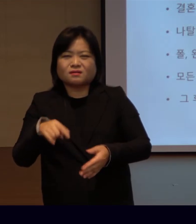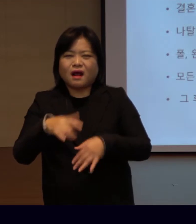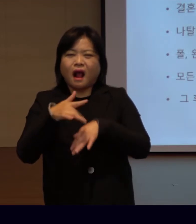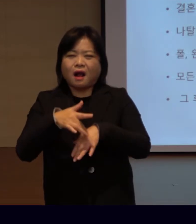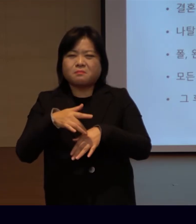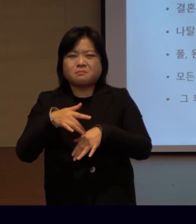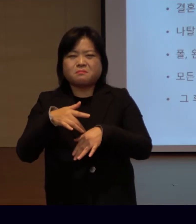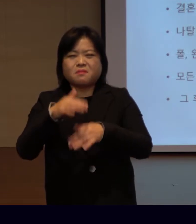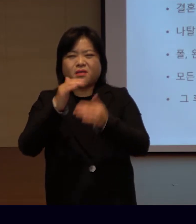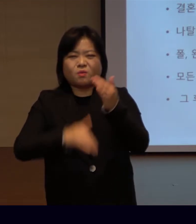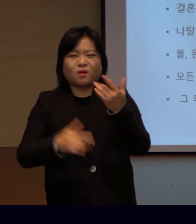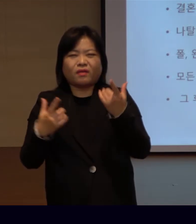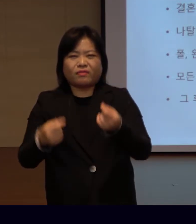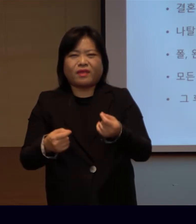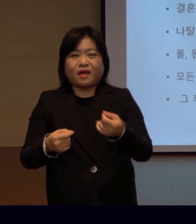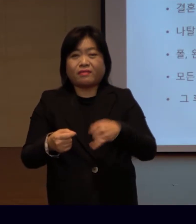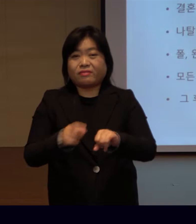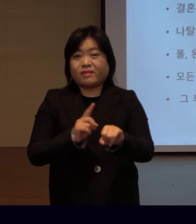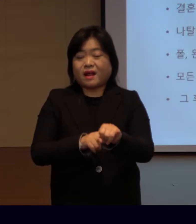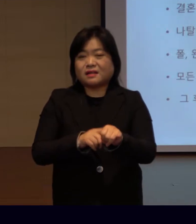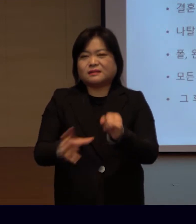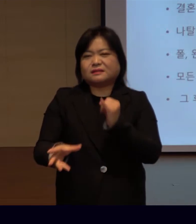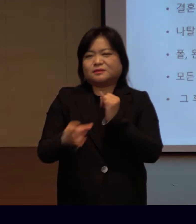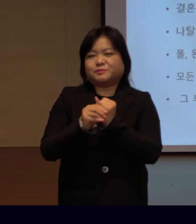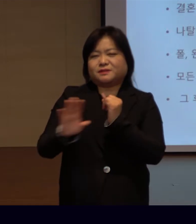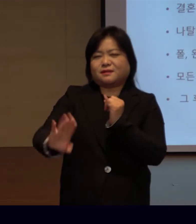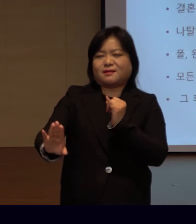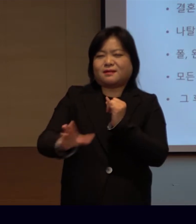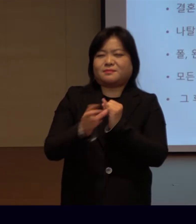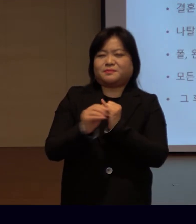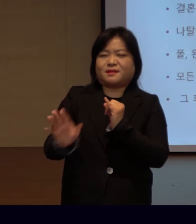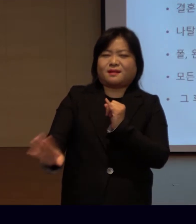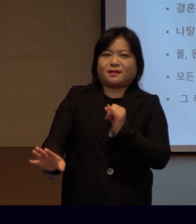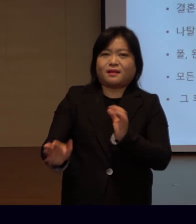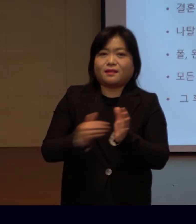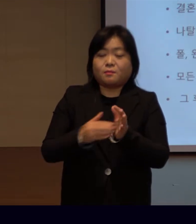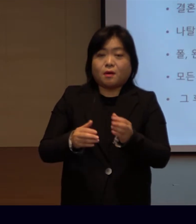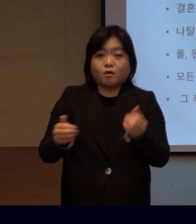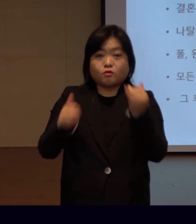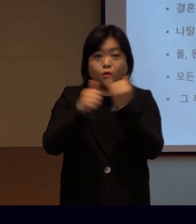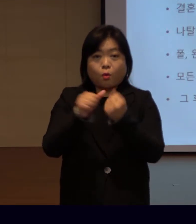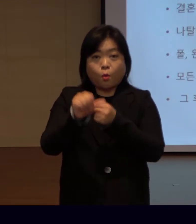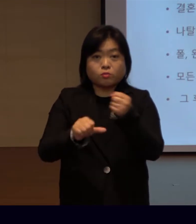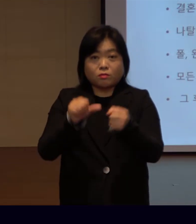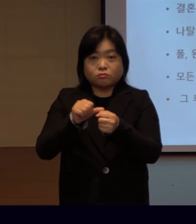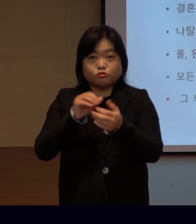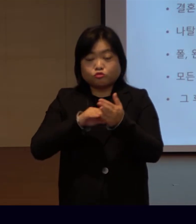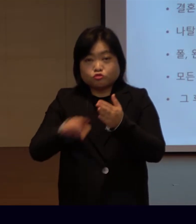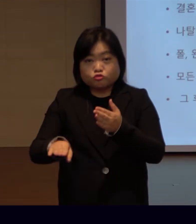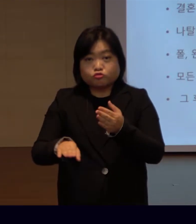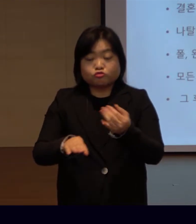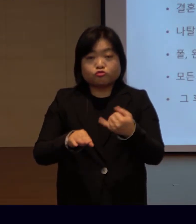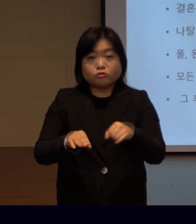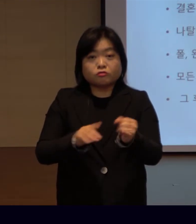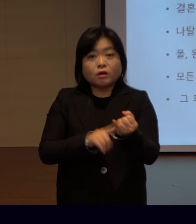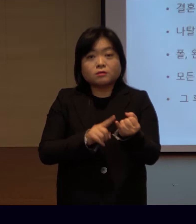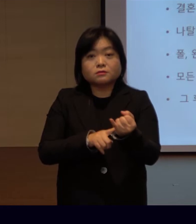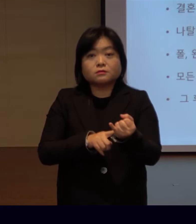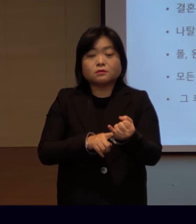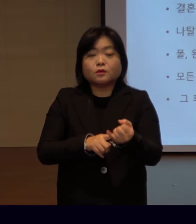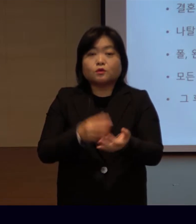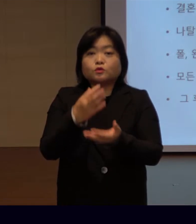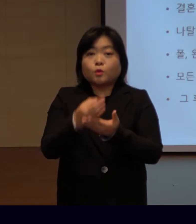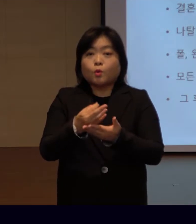왜? 나탈리는 아이를 가지지 않을 것이기 때문입니다. 결혼한 지 5년이 지났어요. 나탈리는 돈과